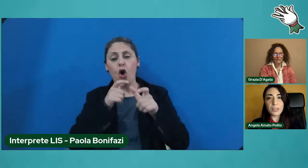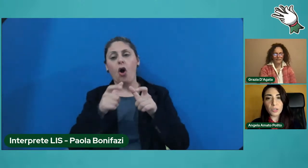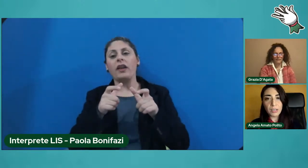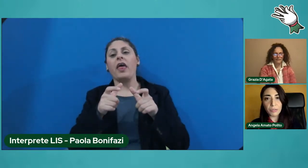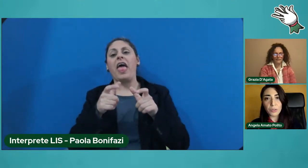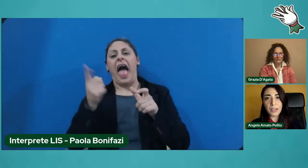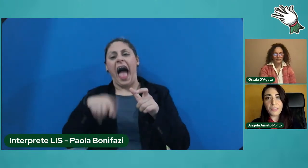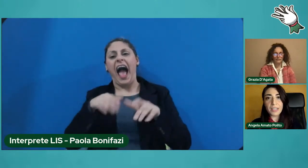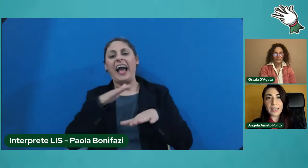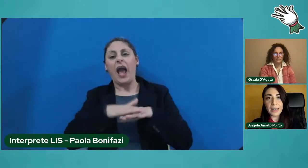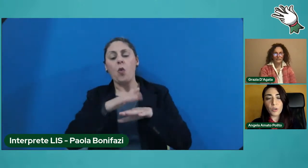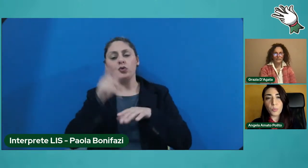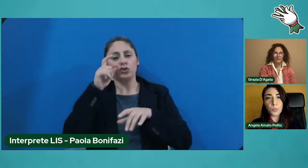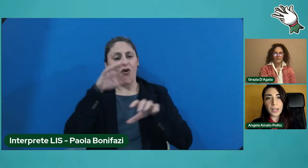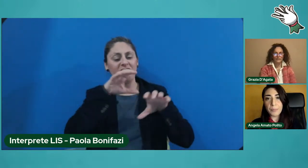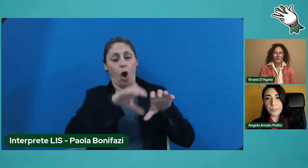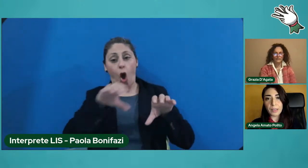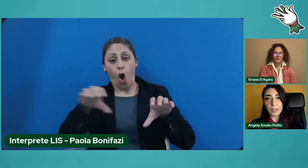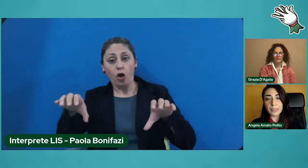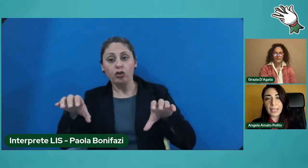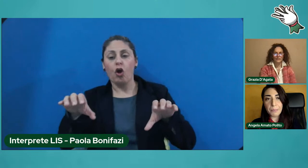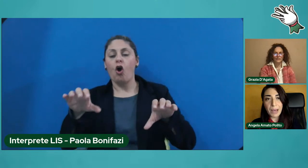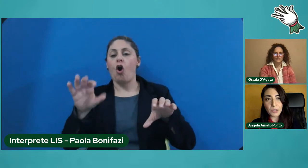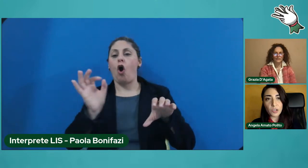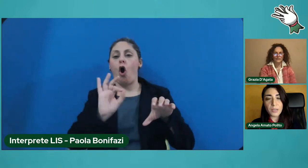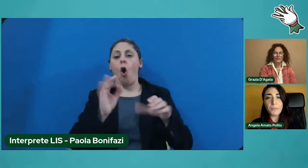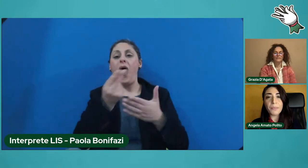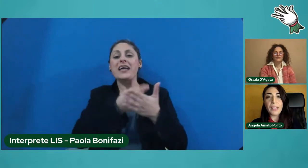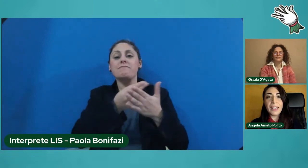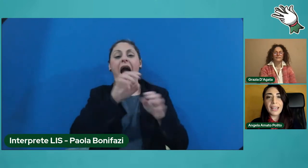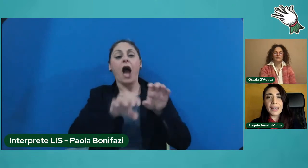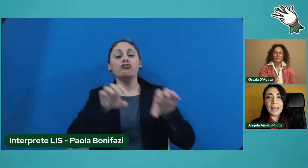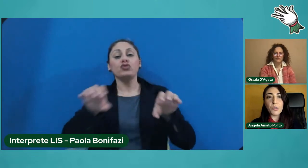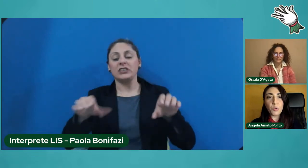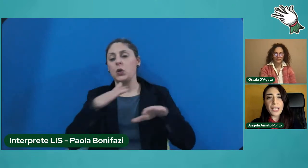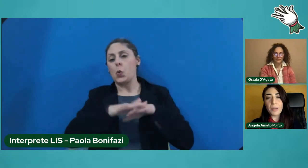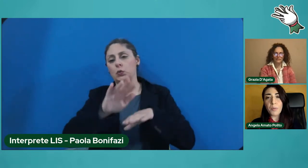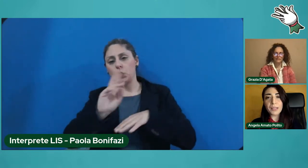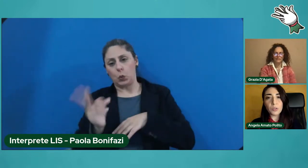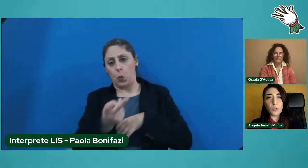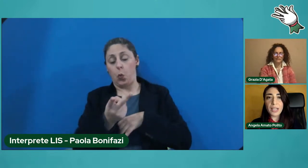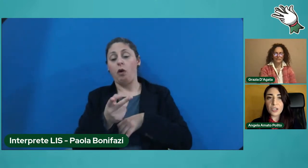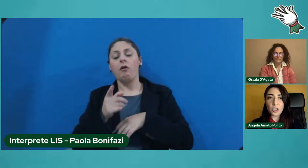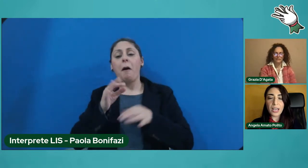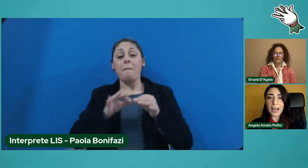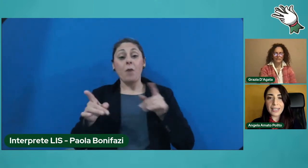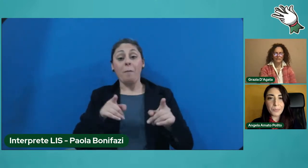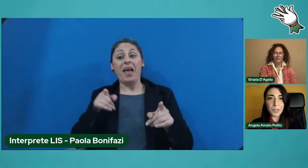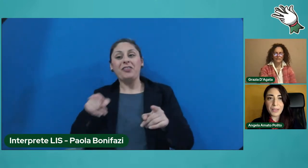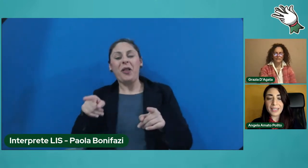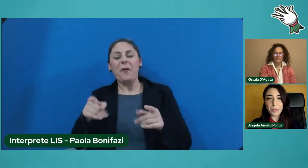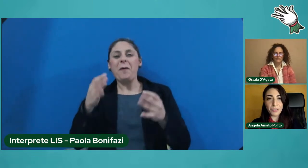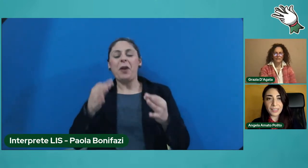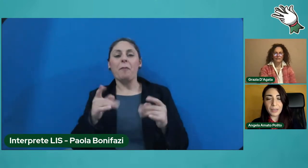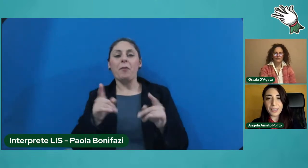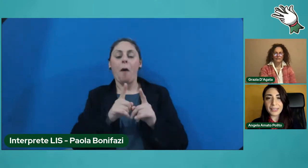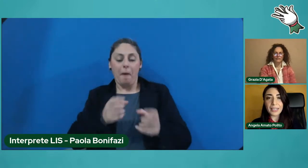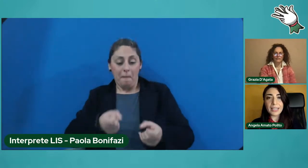l'utilizzo delle fotografie oppure delle immagini, e lui al momento non riesce ad esprimersi perfettamente in